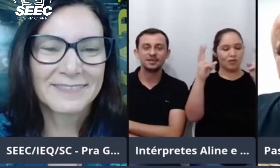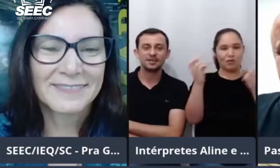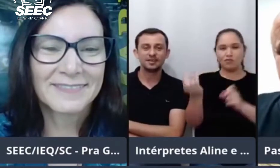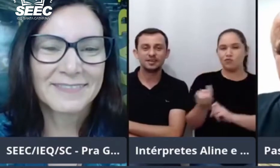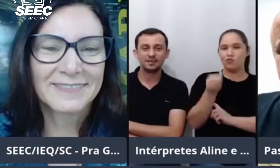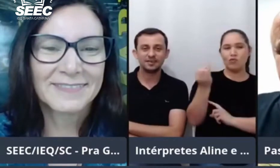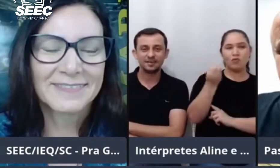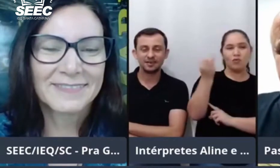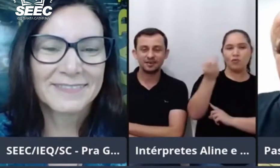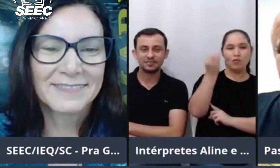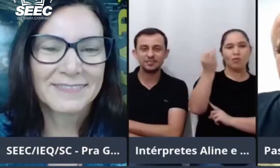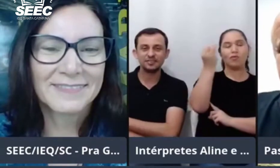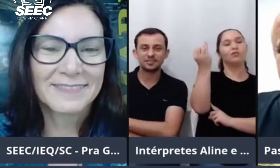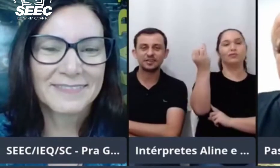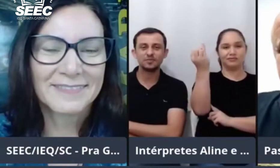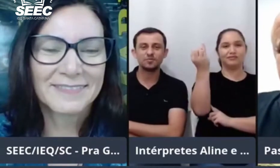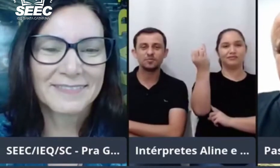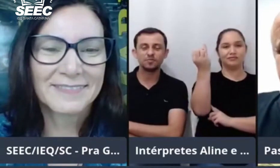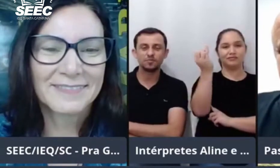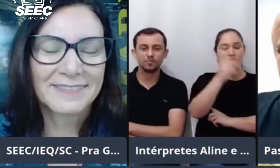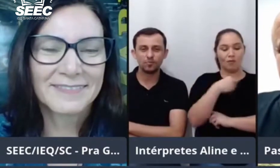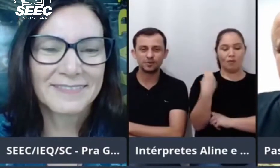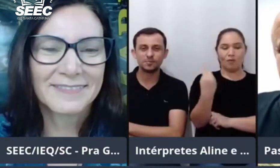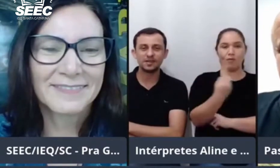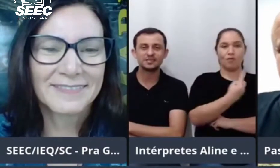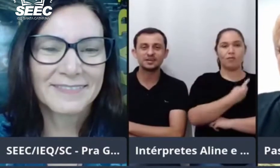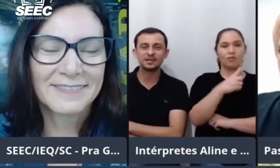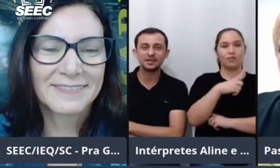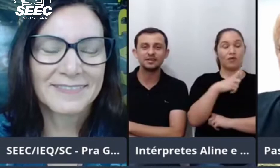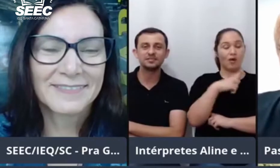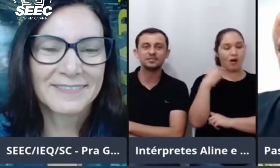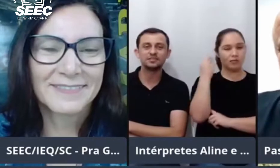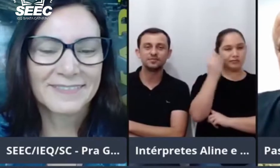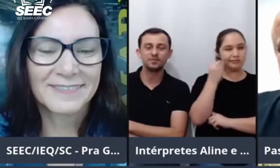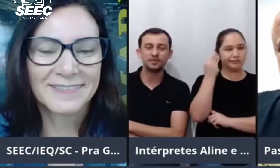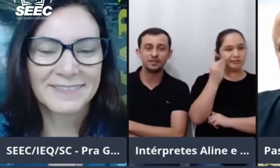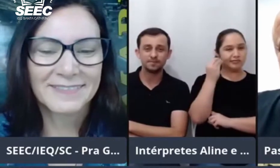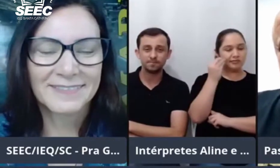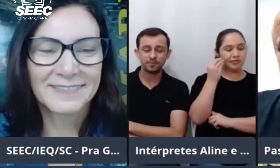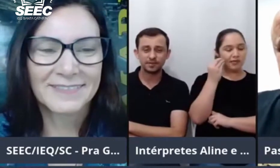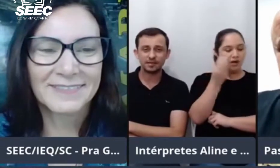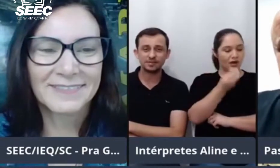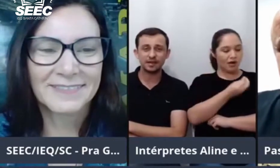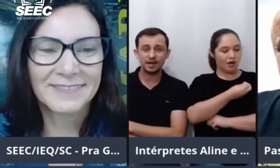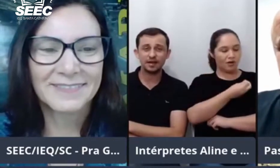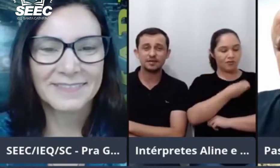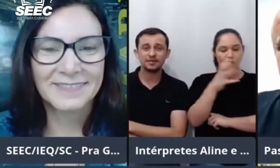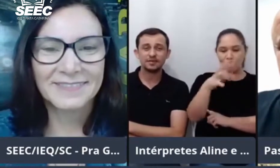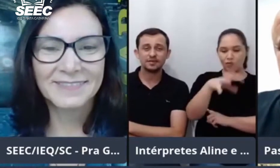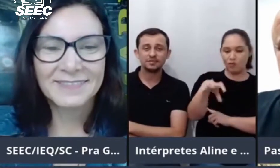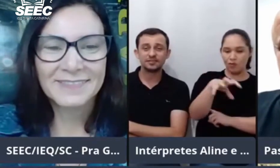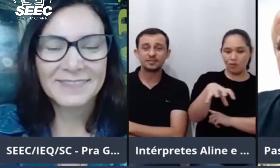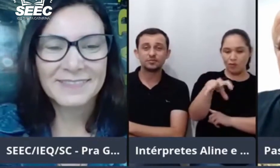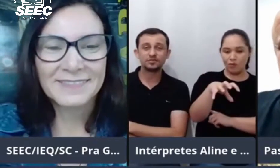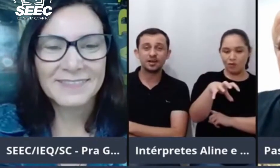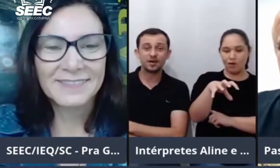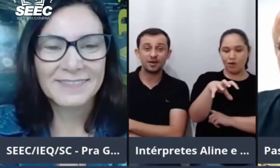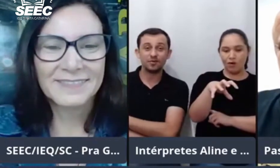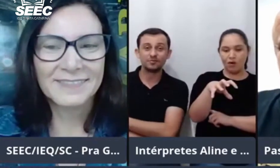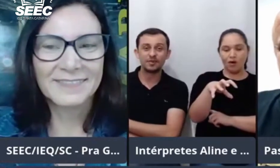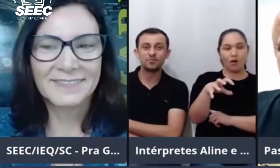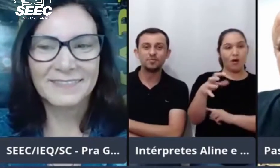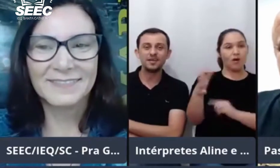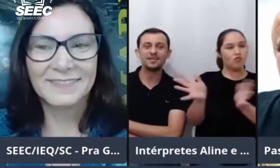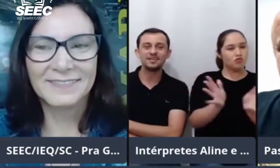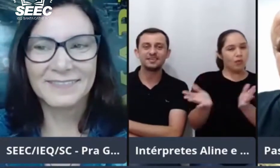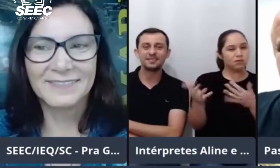corações. A gente já tem uma experiência grande de vida nessa área. Já estamos há